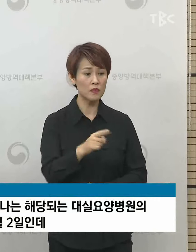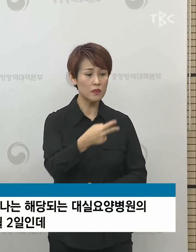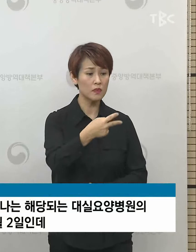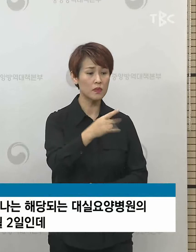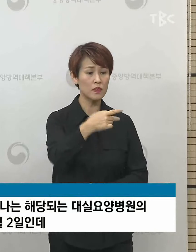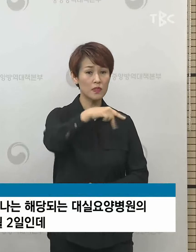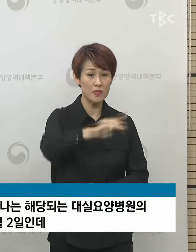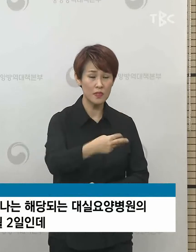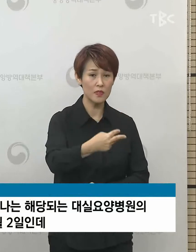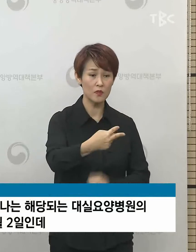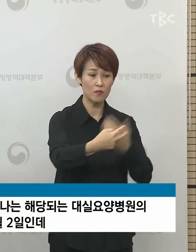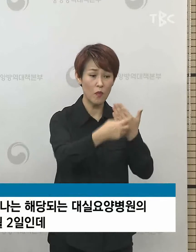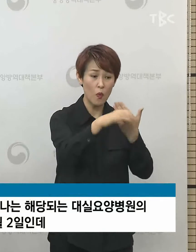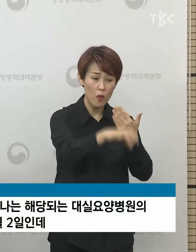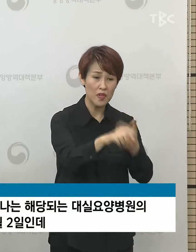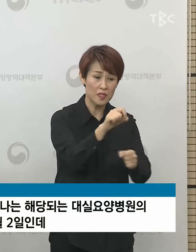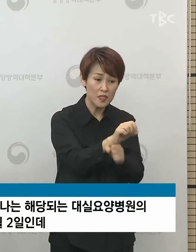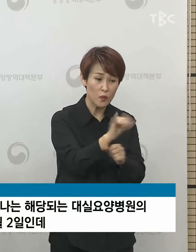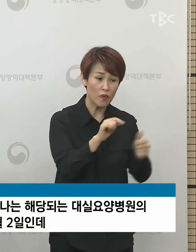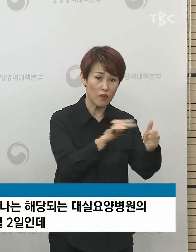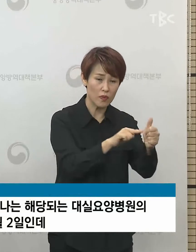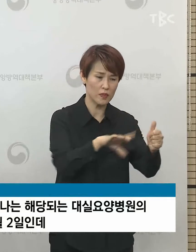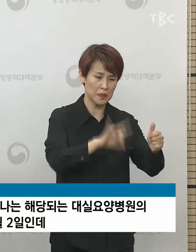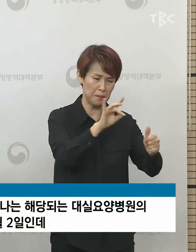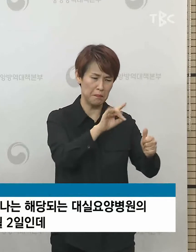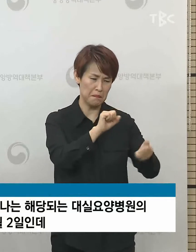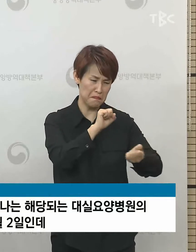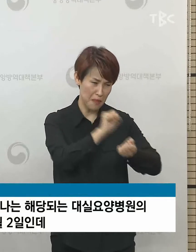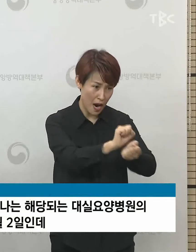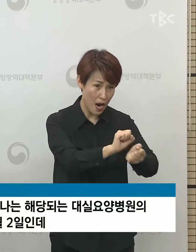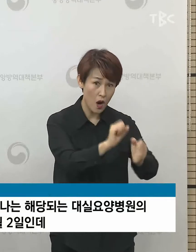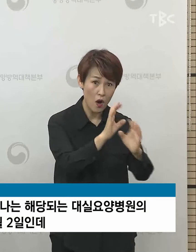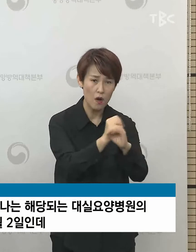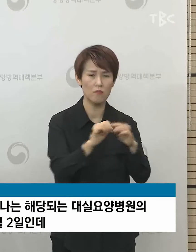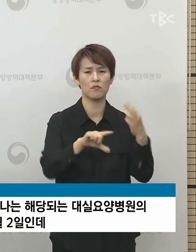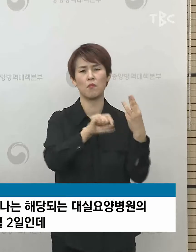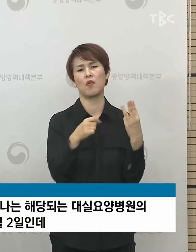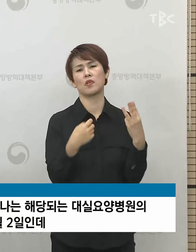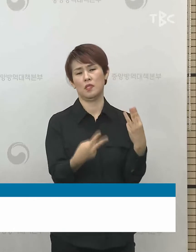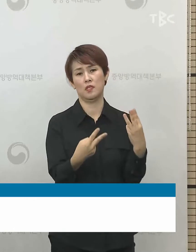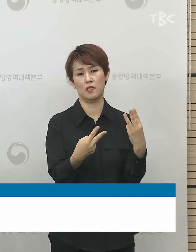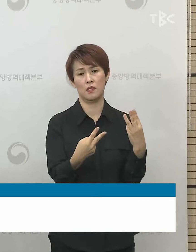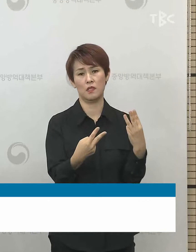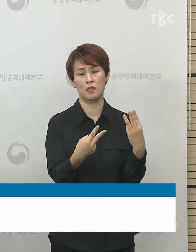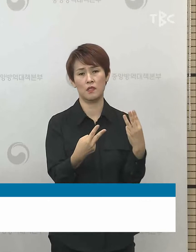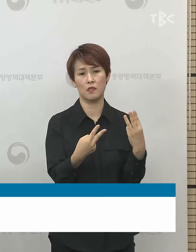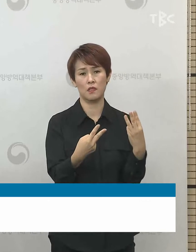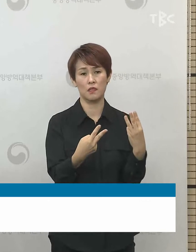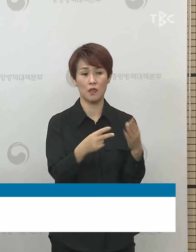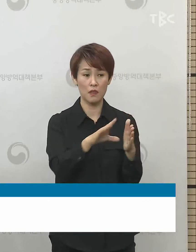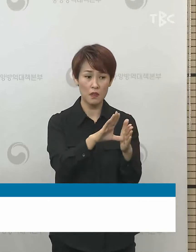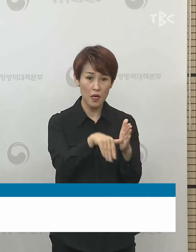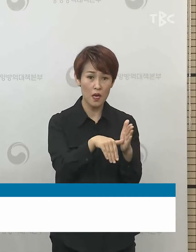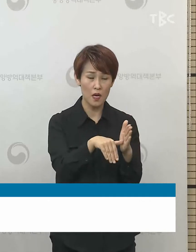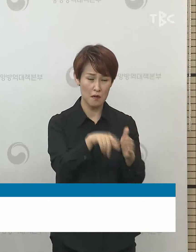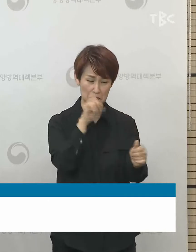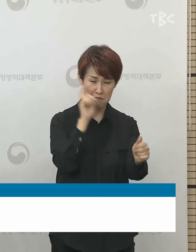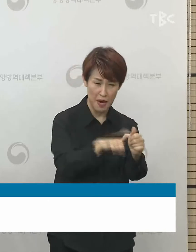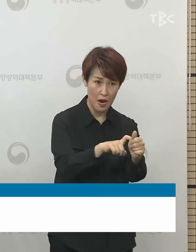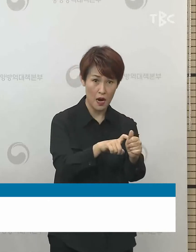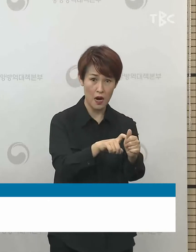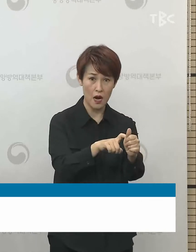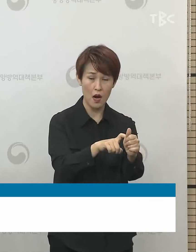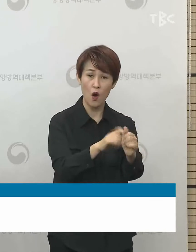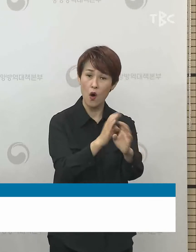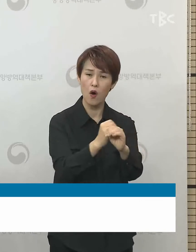요양병원에 종사자가 첫 증상이 발현된 것이 3월 이 일인데 최종적으로 확진 되고 파악